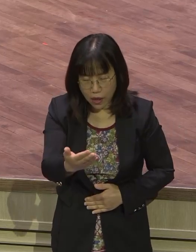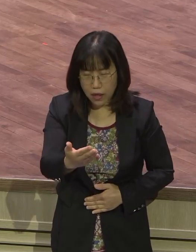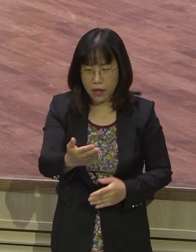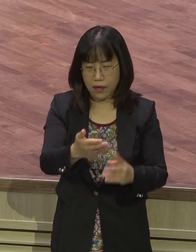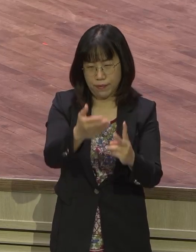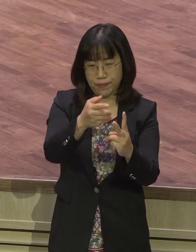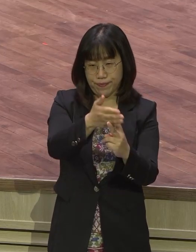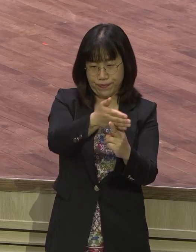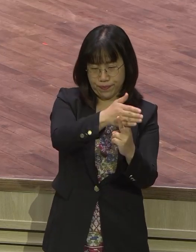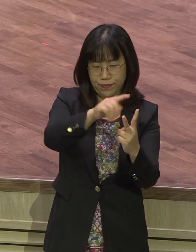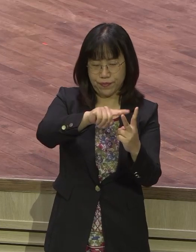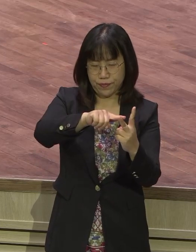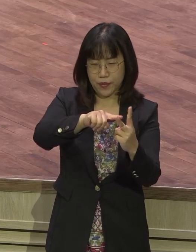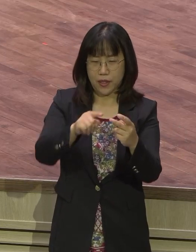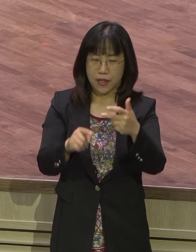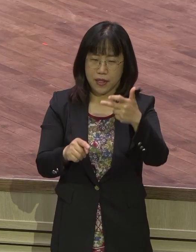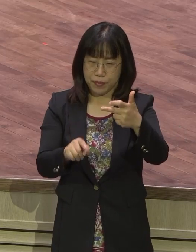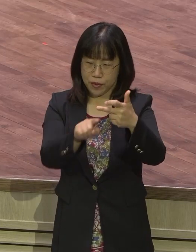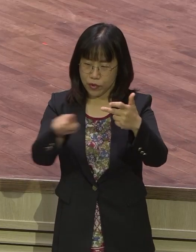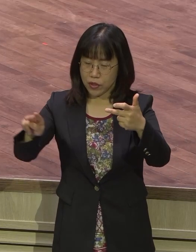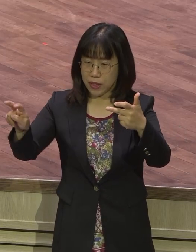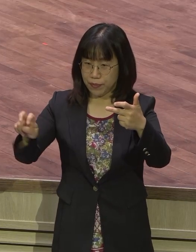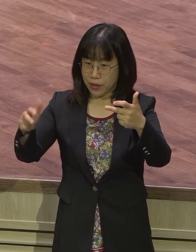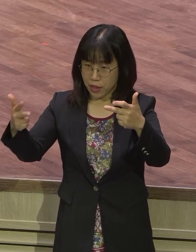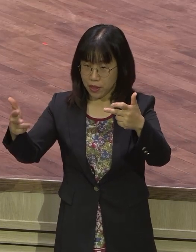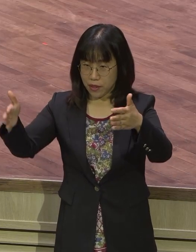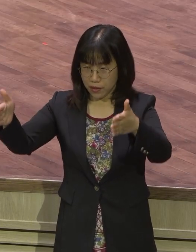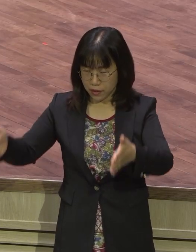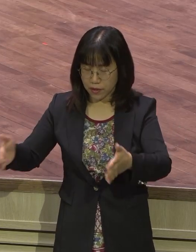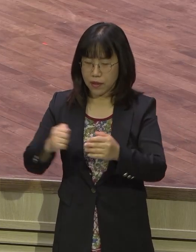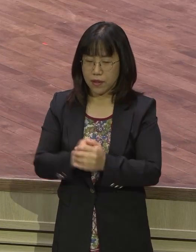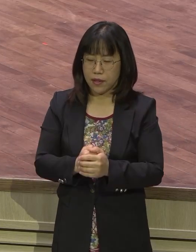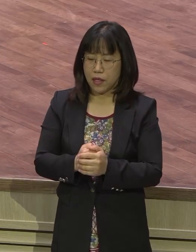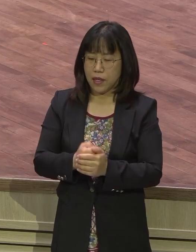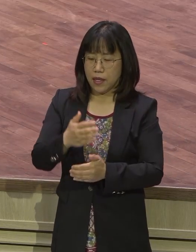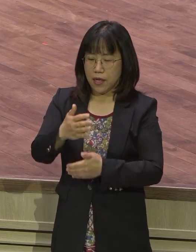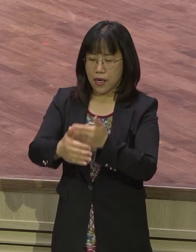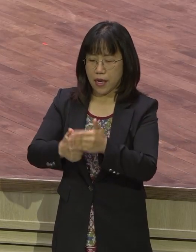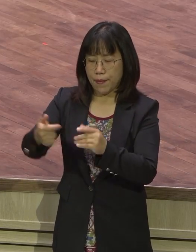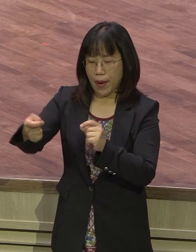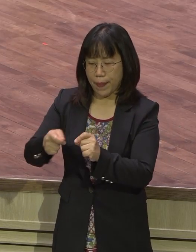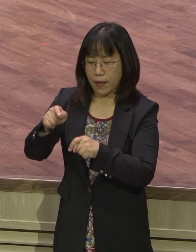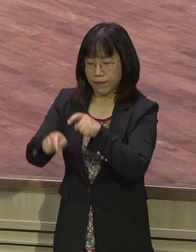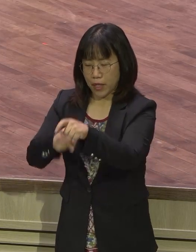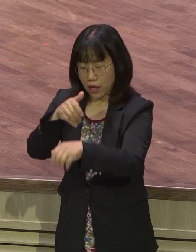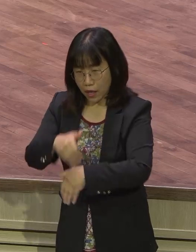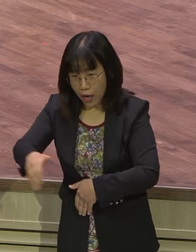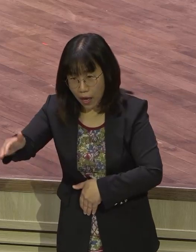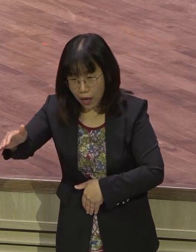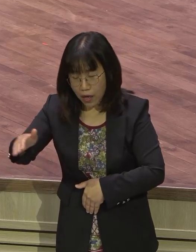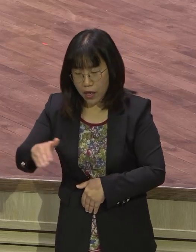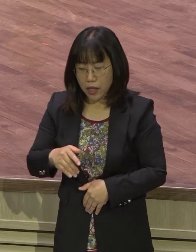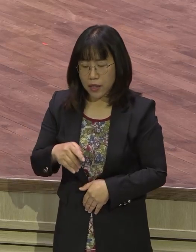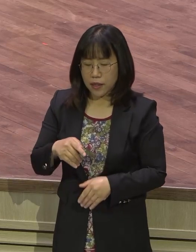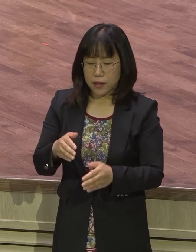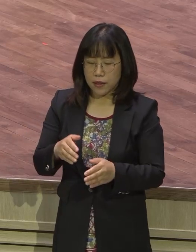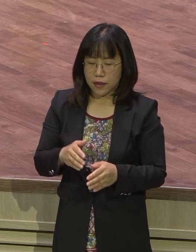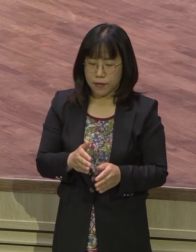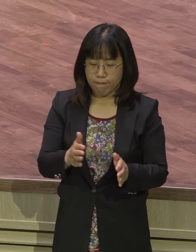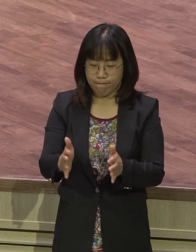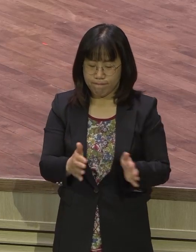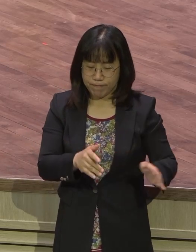17장부터 27장까지는 하나님 앞에 나갈 뿐만 아니라 하나님 앞에서 그러면 어떻게